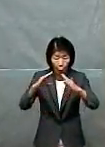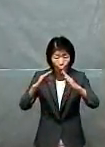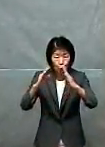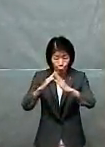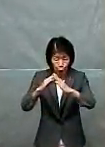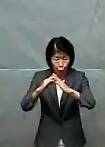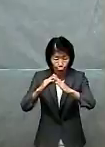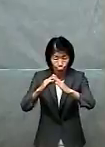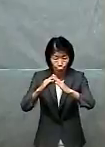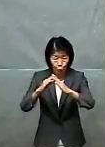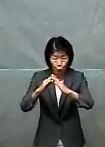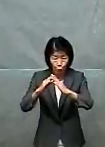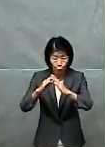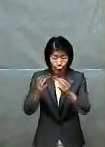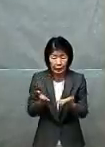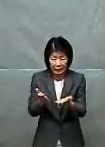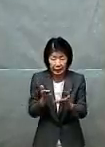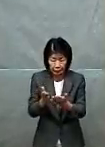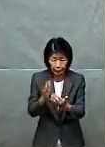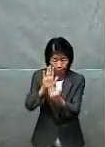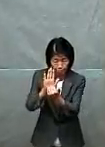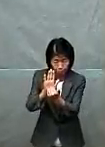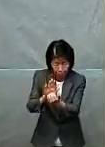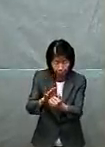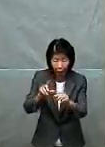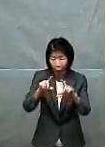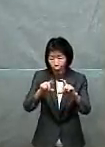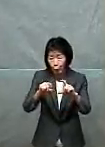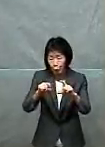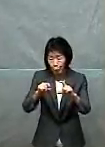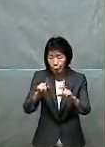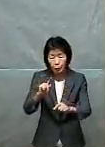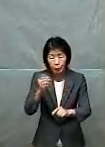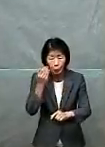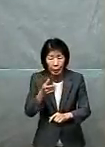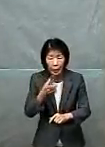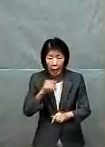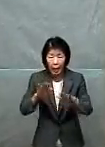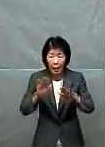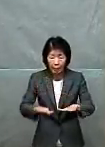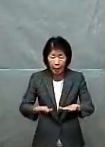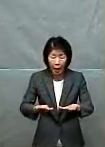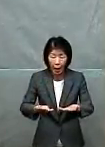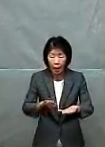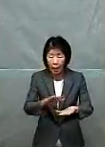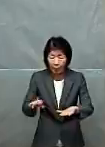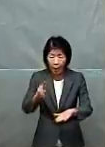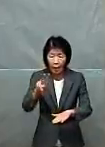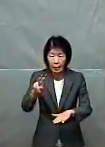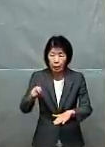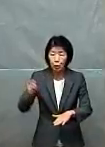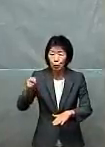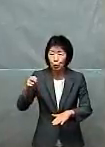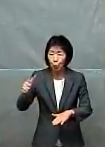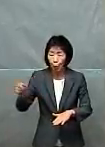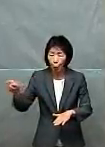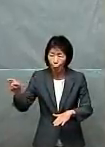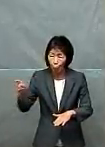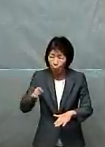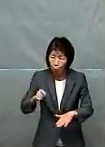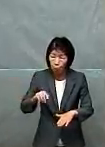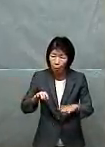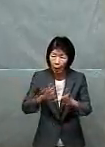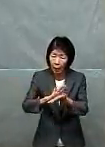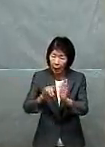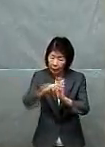内の住宅の耐震化率について伺いたいんですが、はい、 まあ、今平成25年で県内では 76.5%、